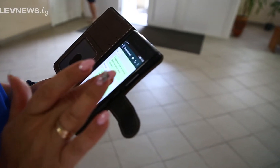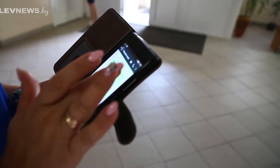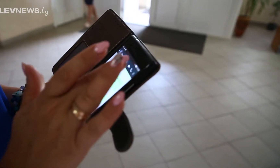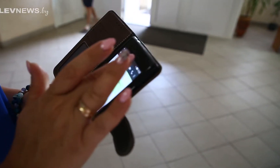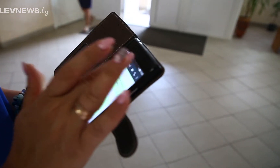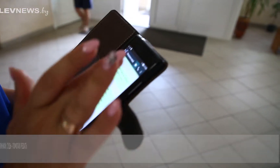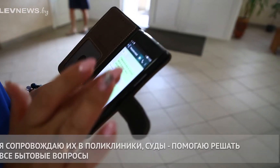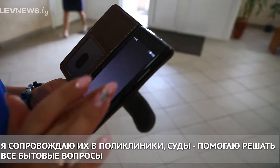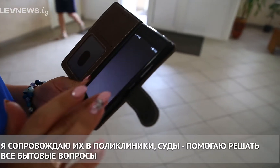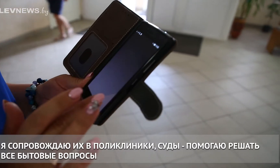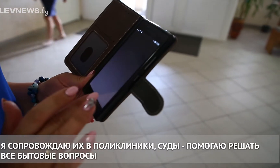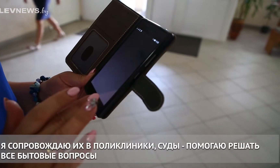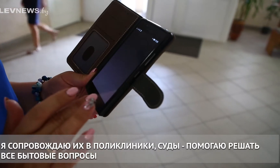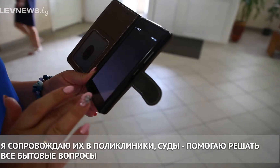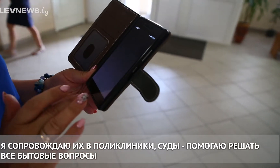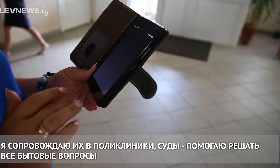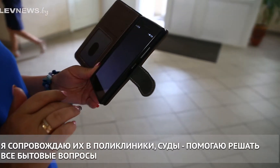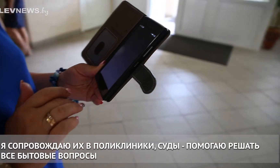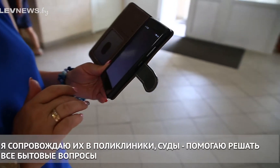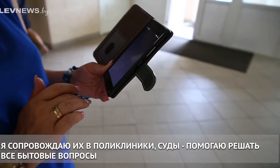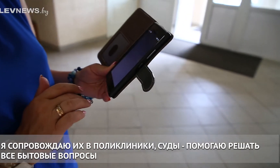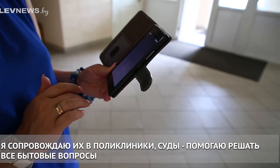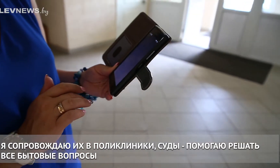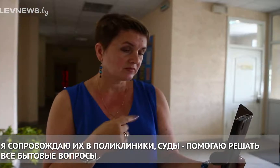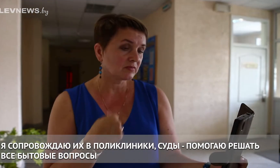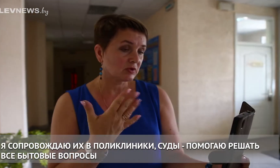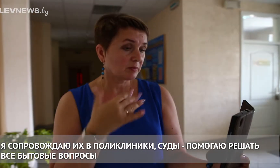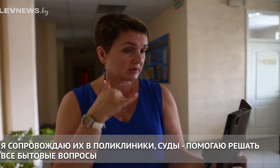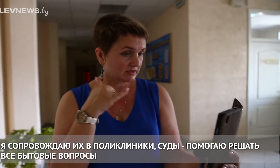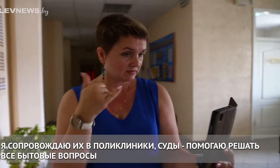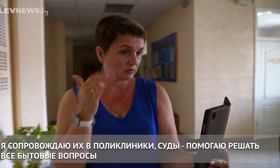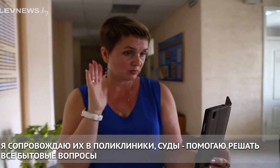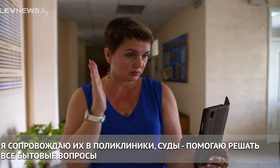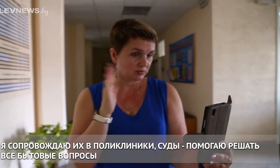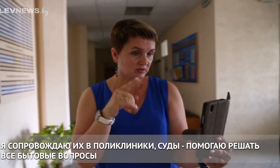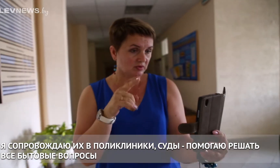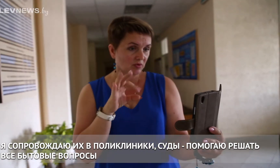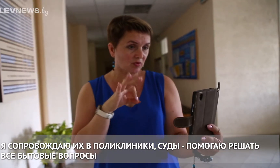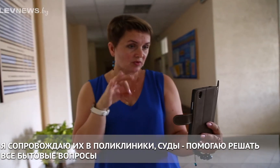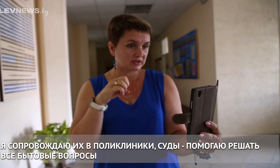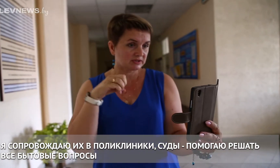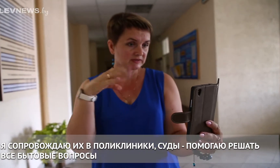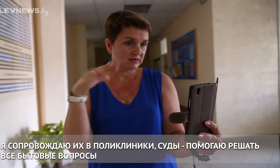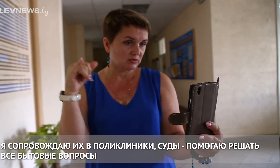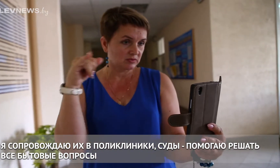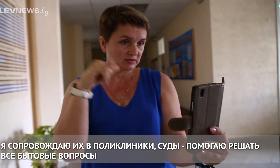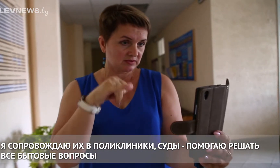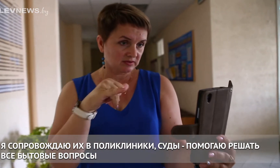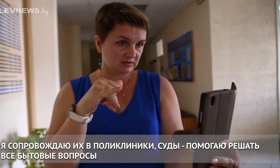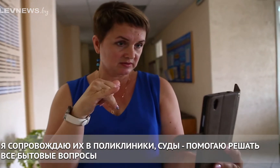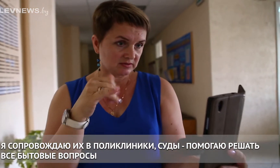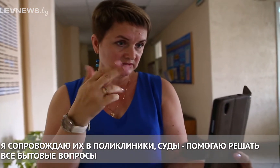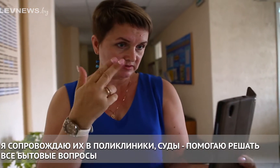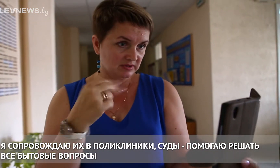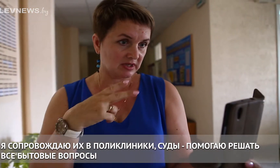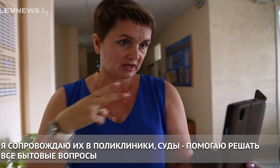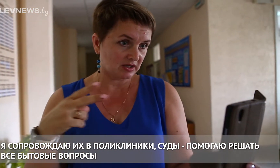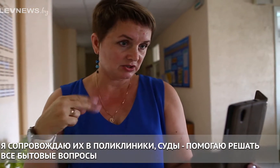Звоню по любым их просьбам, то есть куда-то нужно позвонить, подключить. Вот. Ну, на сегодняшний день у нас в